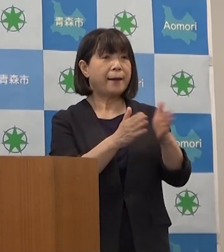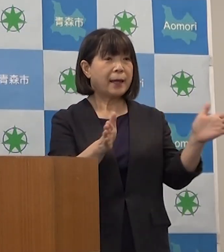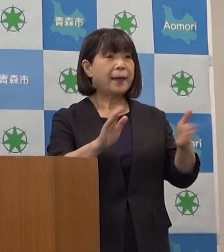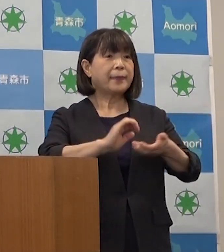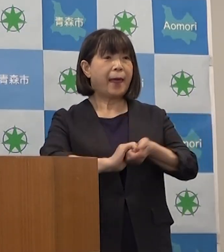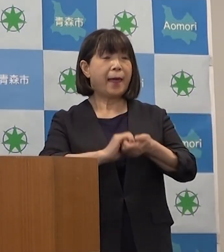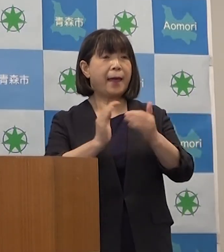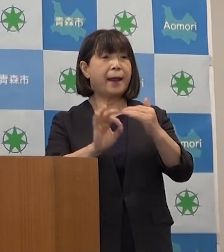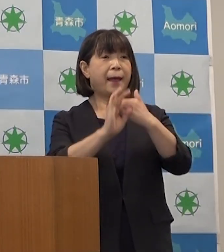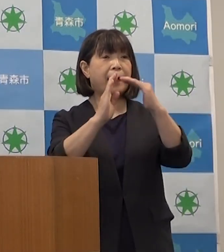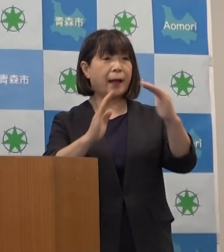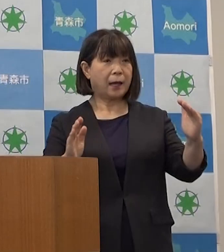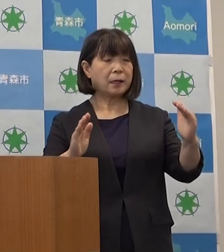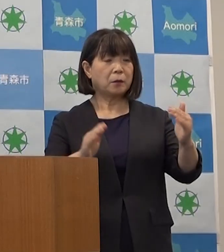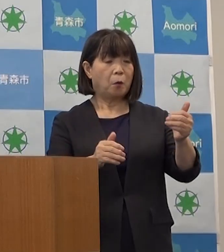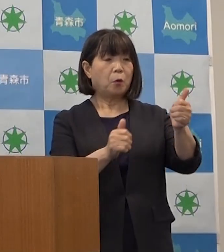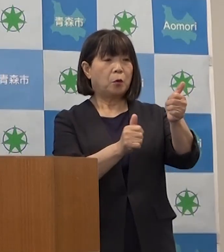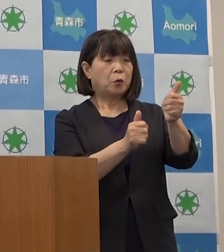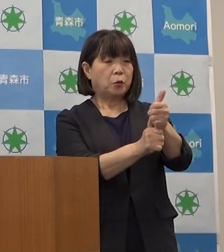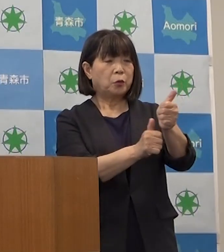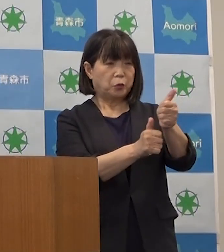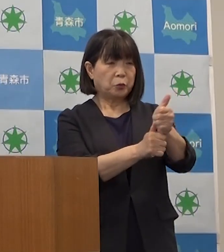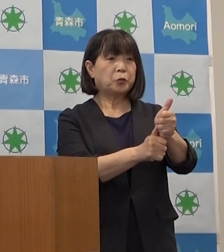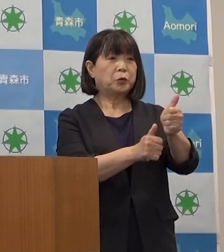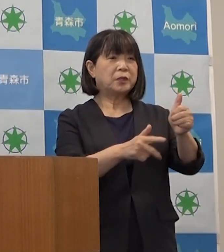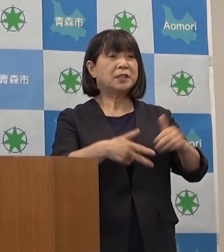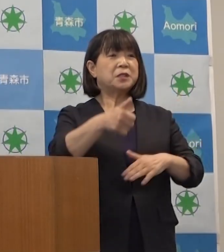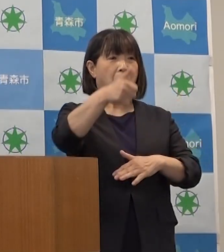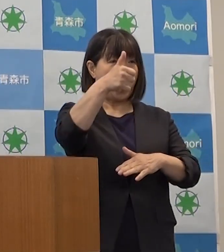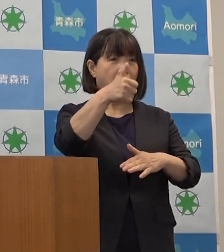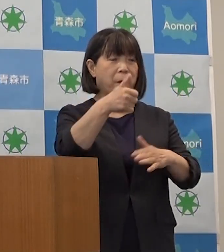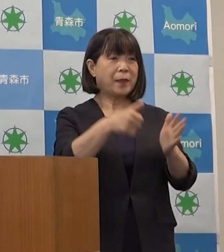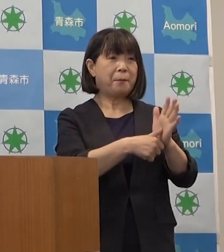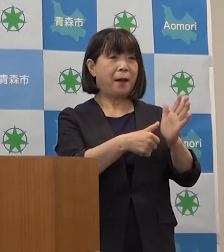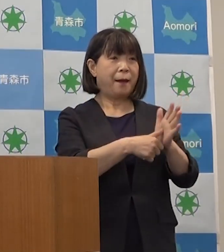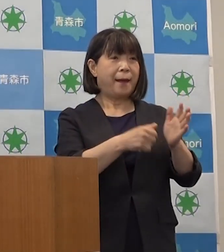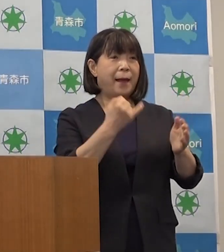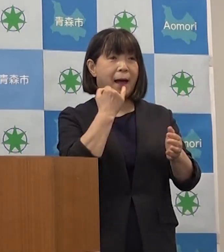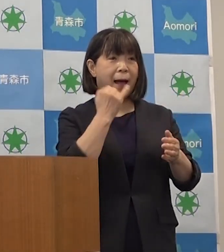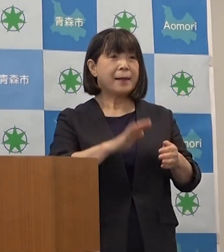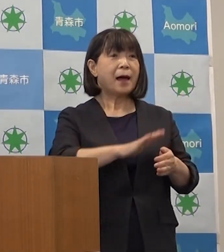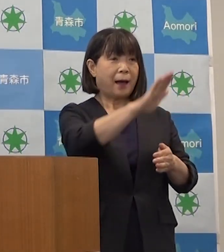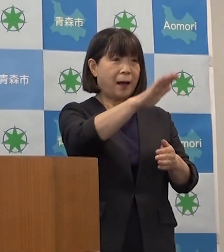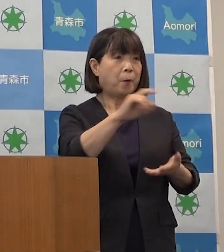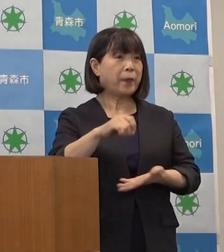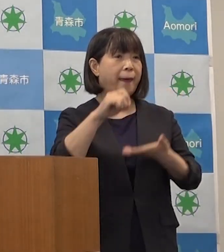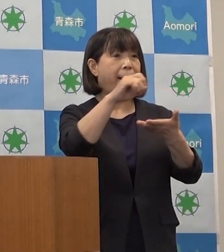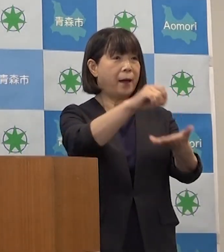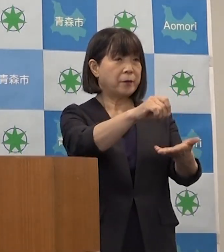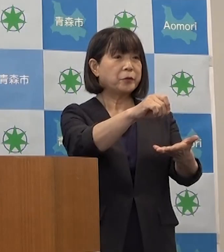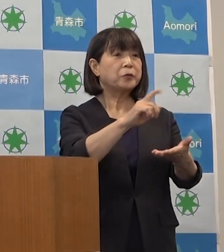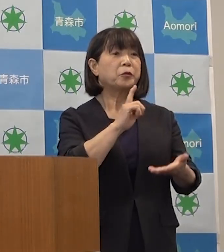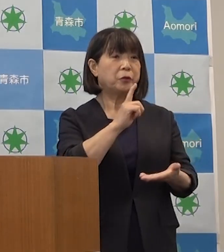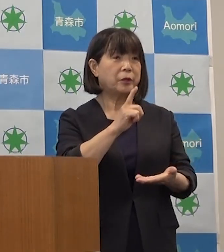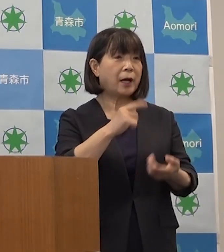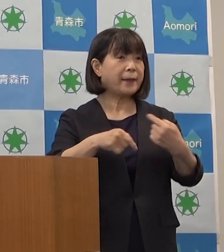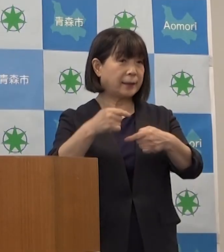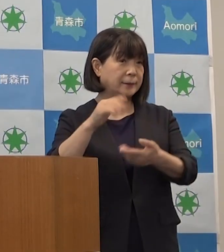はい、副市長人事として、はい、赤坂経済部長を、はい、選議として出す予定だとおっしゃられておりました